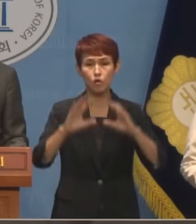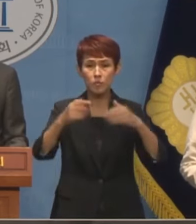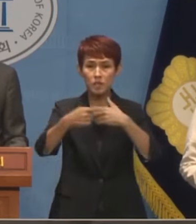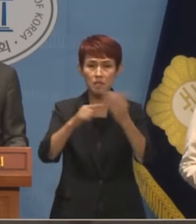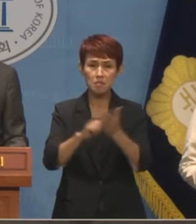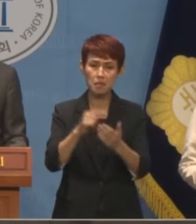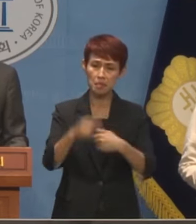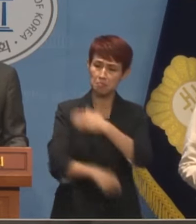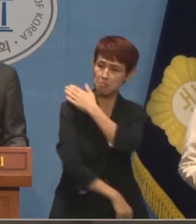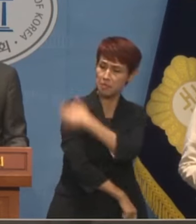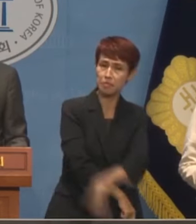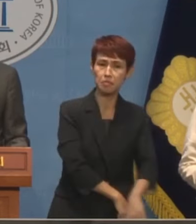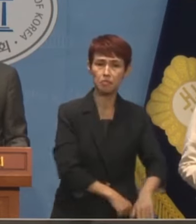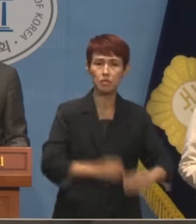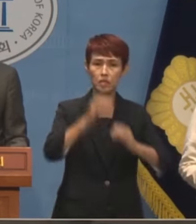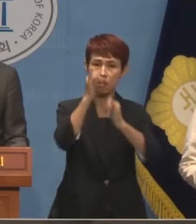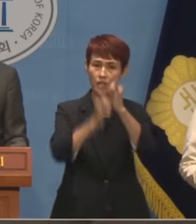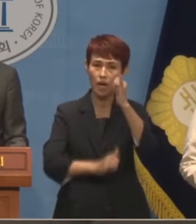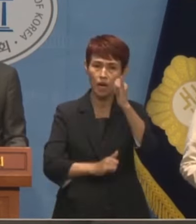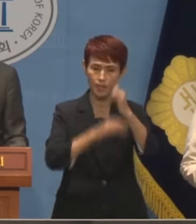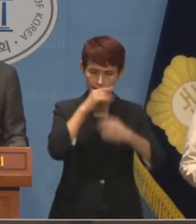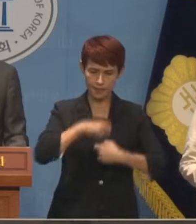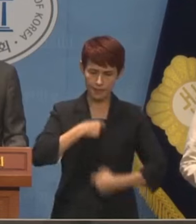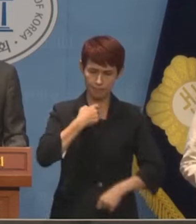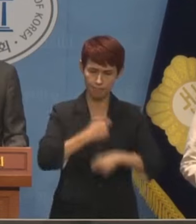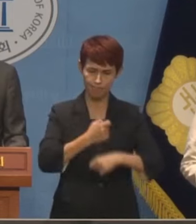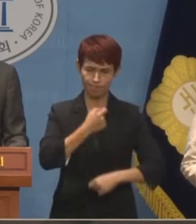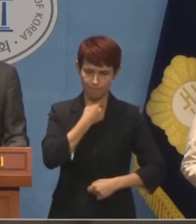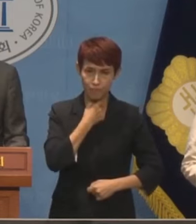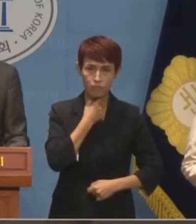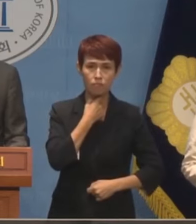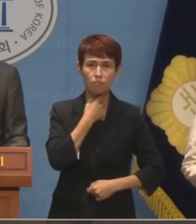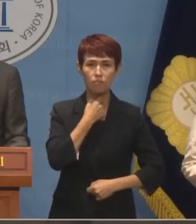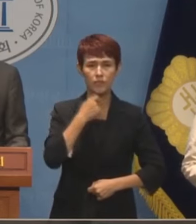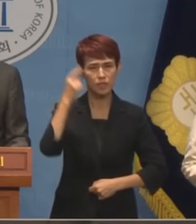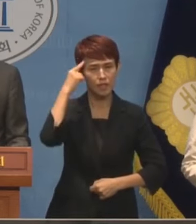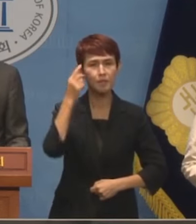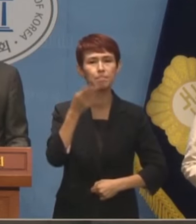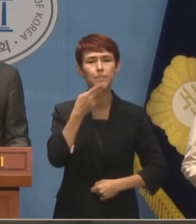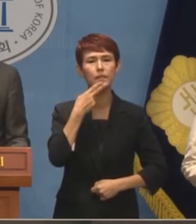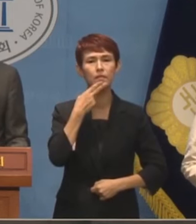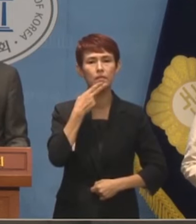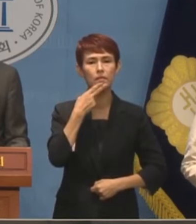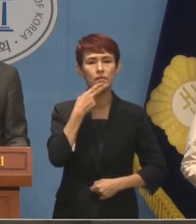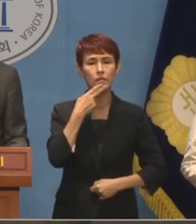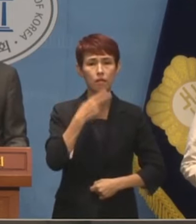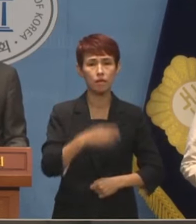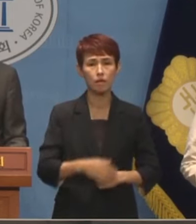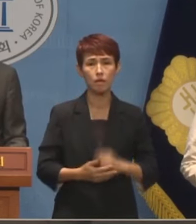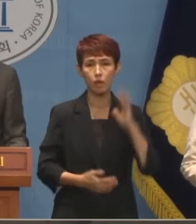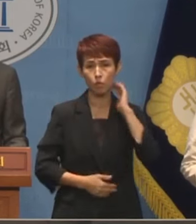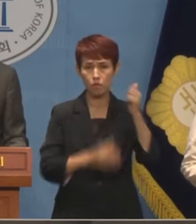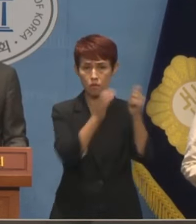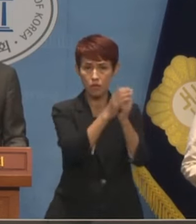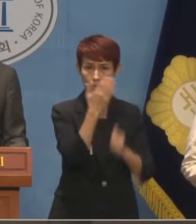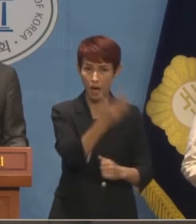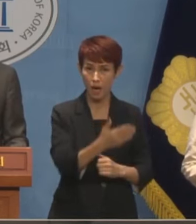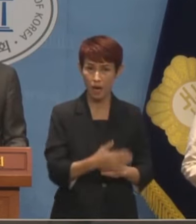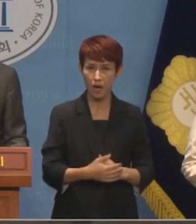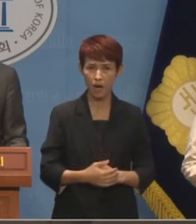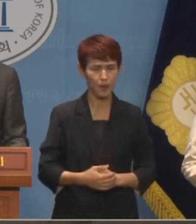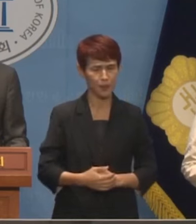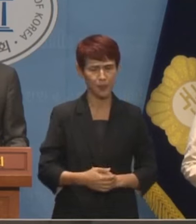외면하고 역사의 진실을 바로 세우려는 의지도 없이 국가를 제대로 이끌 수 있겠습니까이는